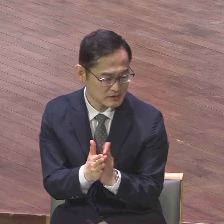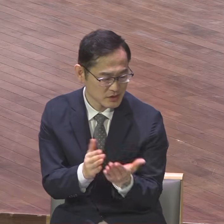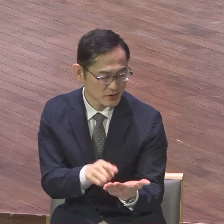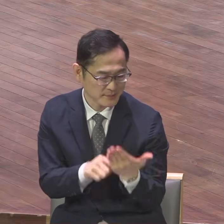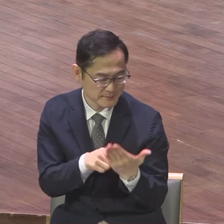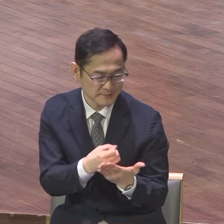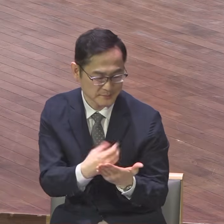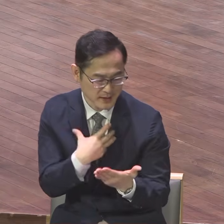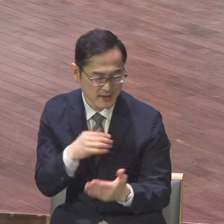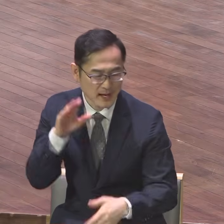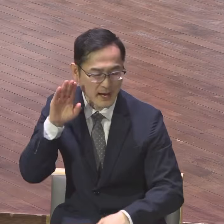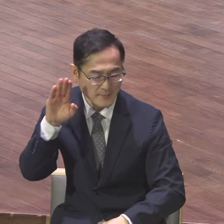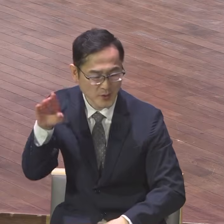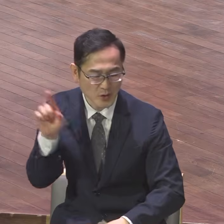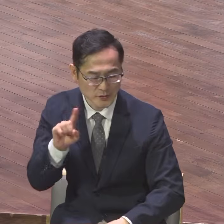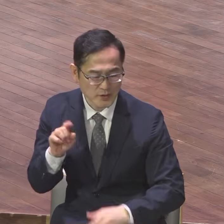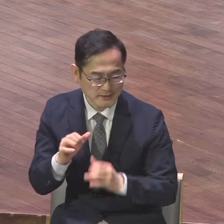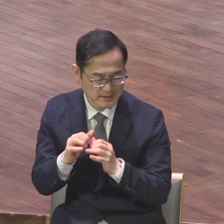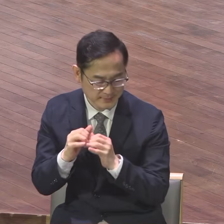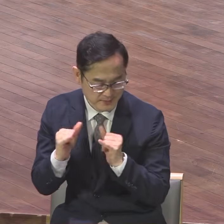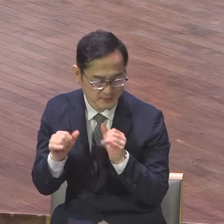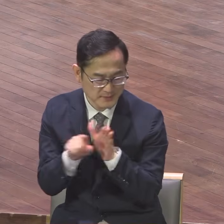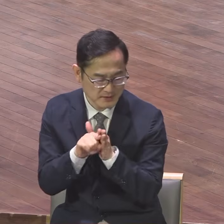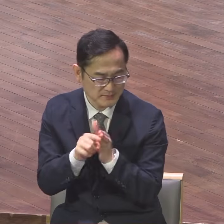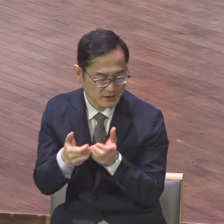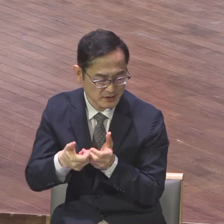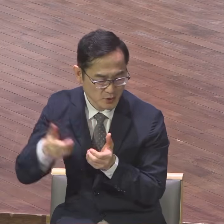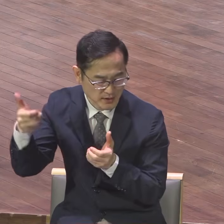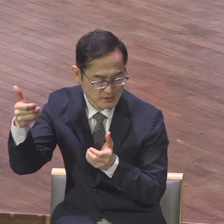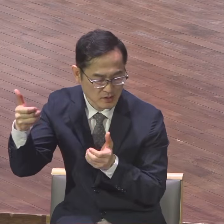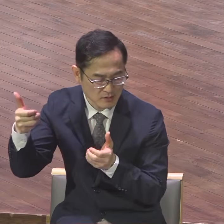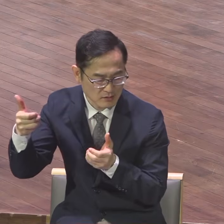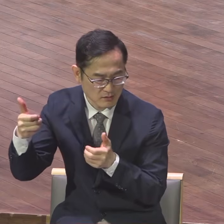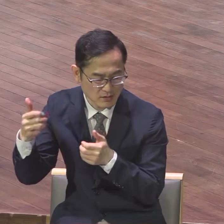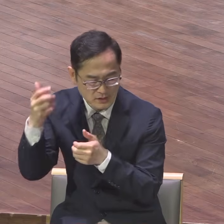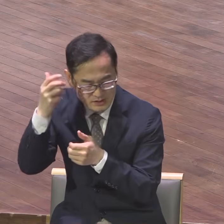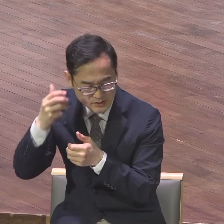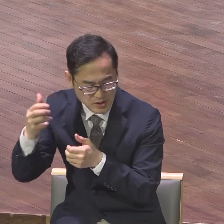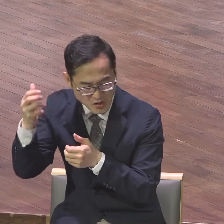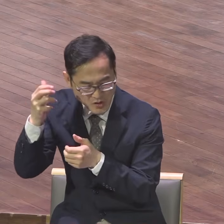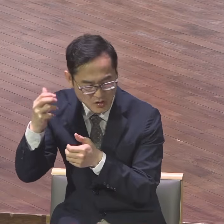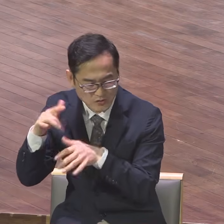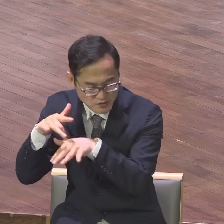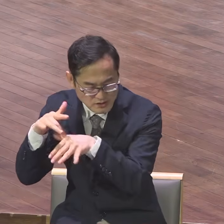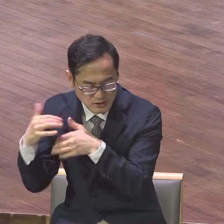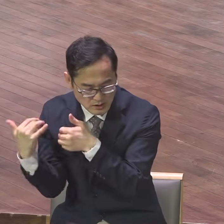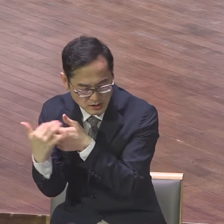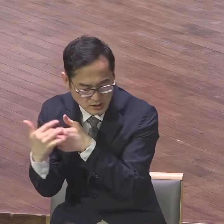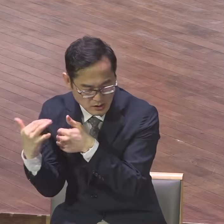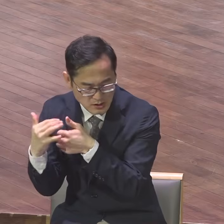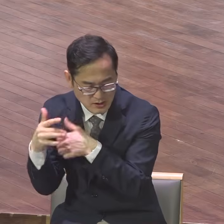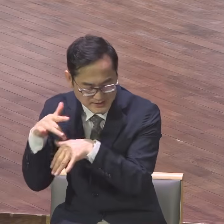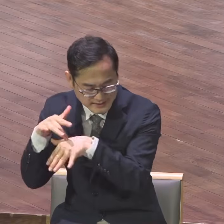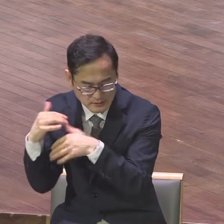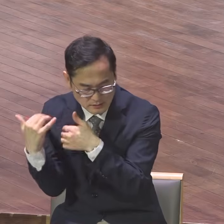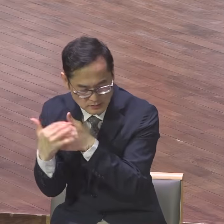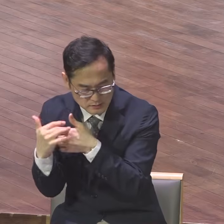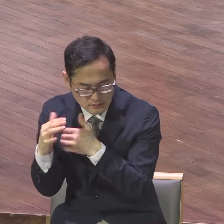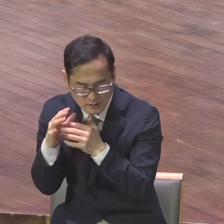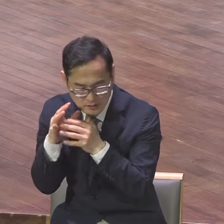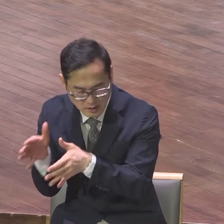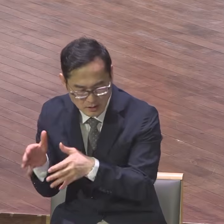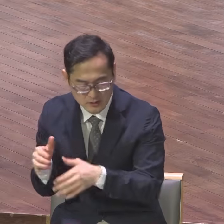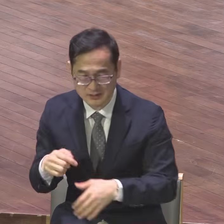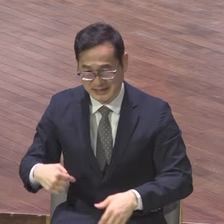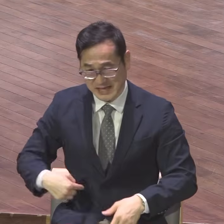말씀하시기를 후일에 어떤 사람들이 믿음에서 떠나 미혹하는 영과 귀신의 가르침을 따르리라 하셨으니 자기 양심이